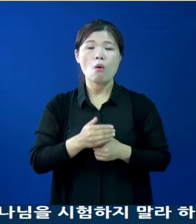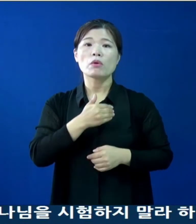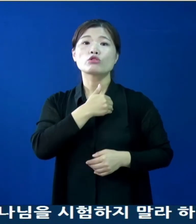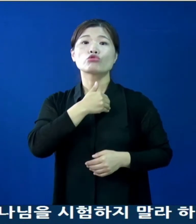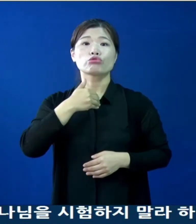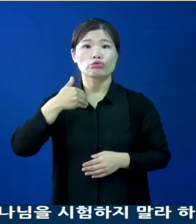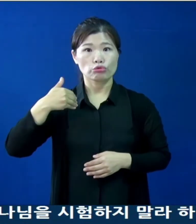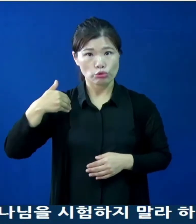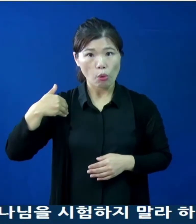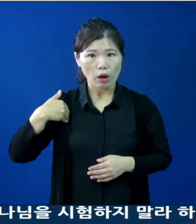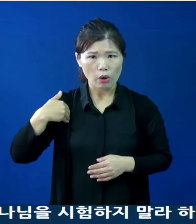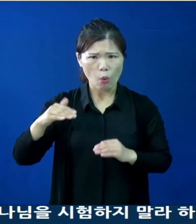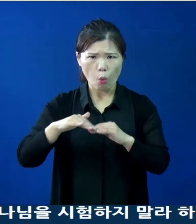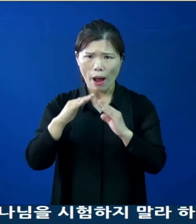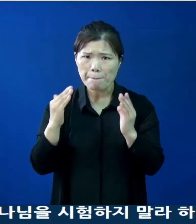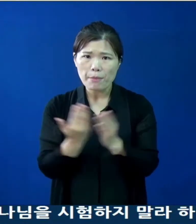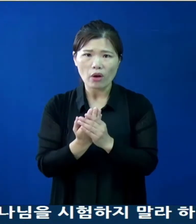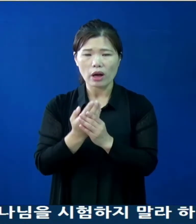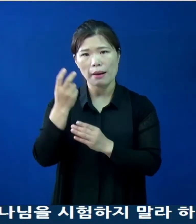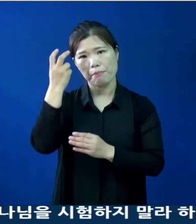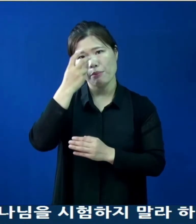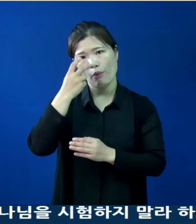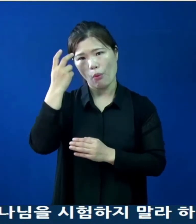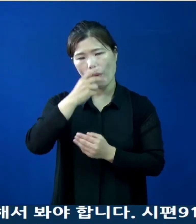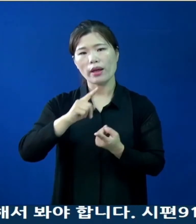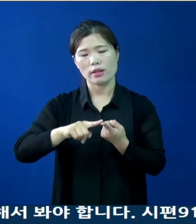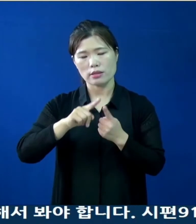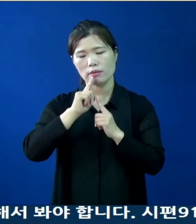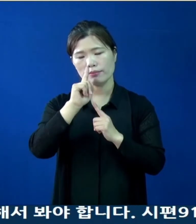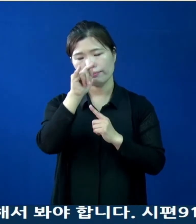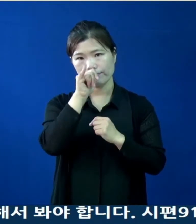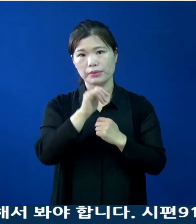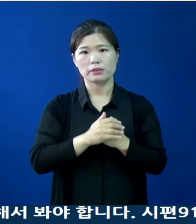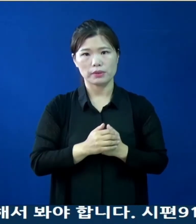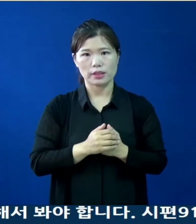충족하고 완벽한 보호를 의미하는 겁니다.